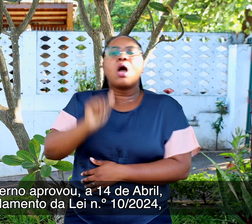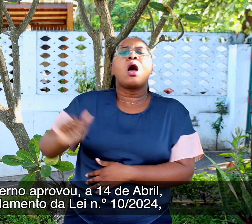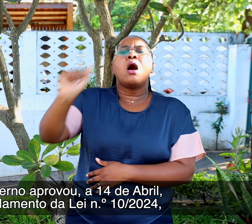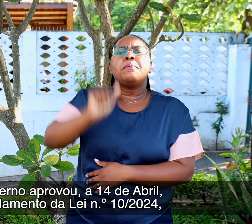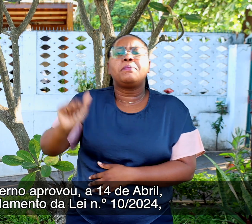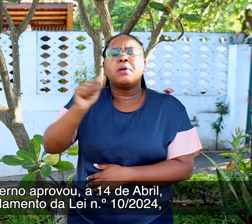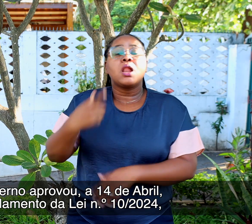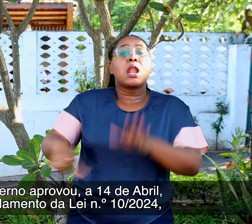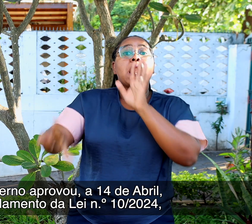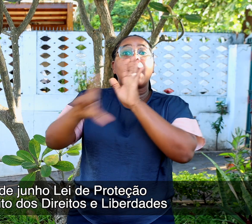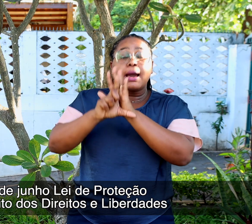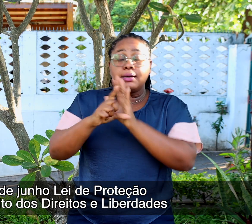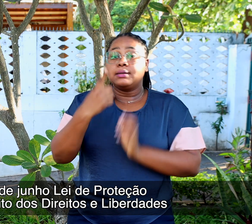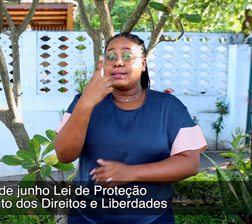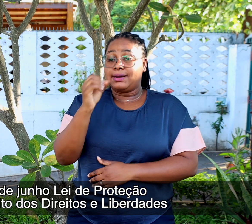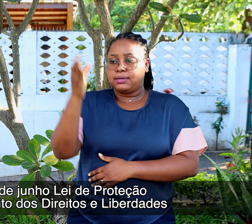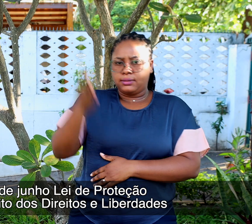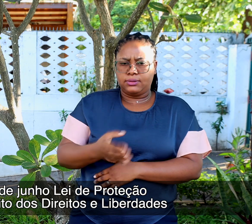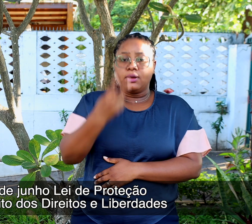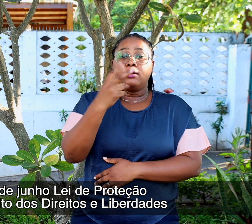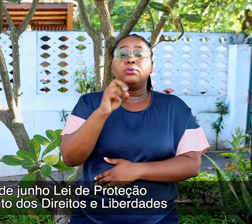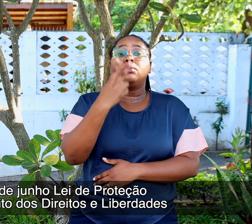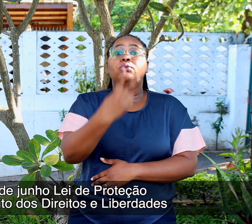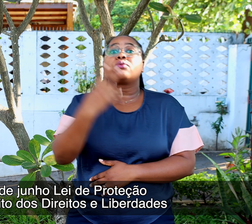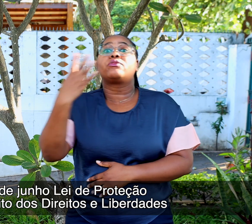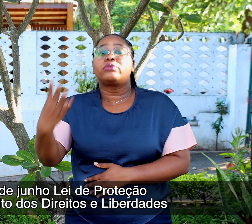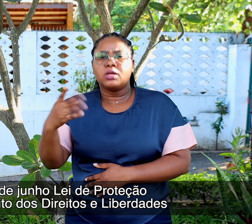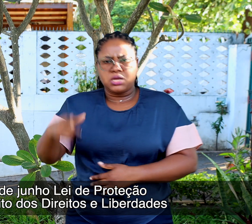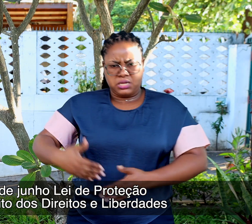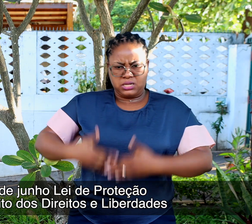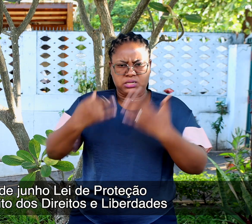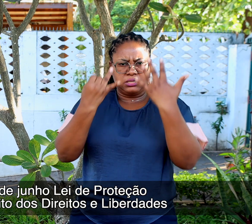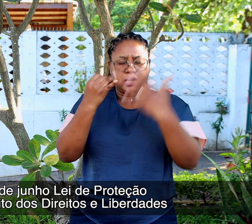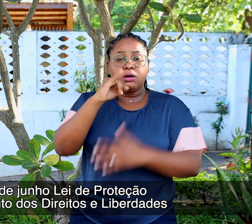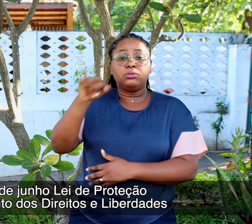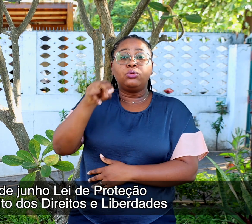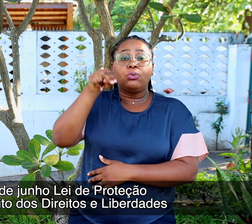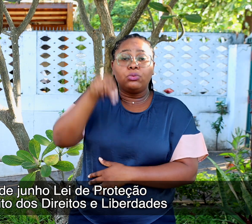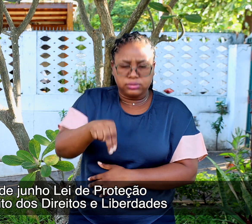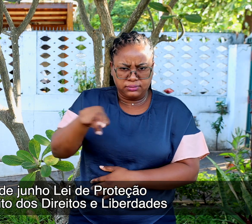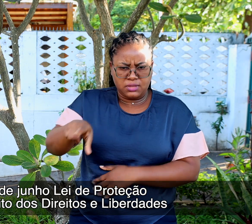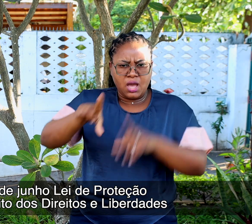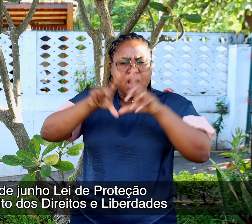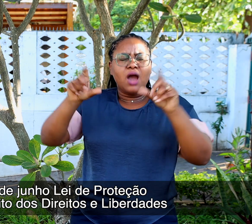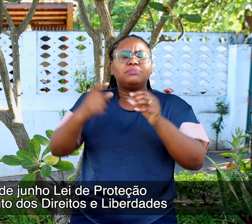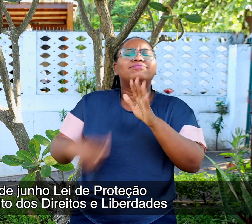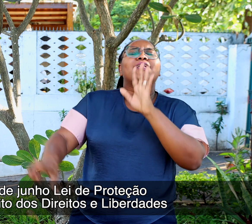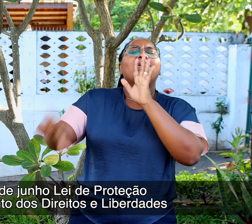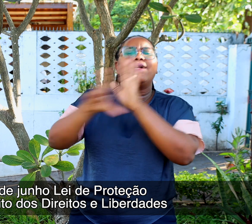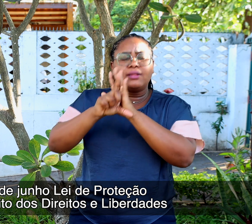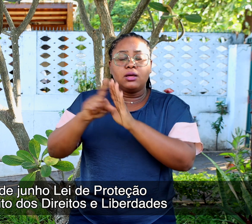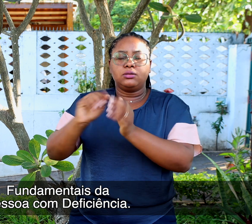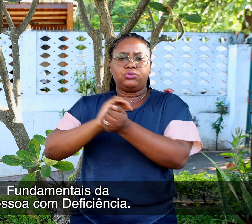o regulamento da Lei nº 10/2024, de 7 de junho, Lei de Proteção e Respeito dos Direitos